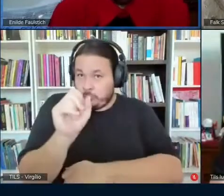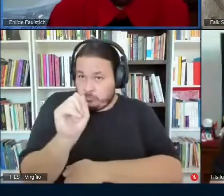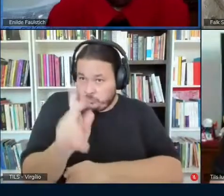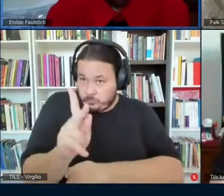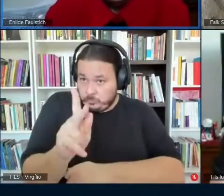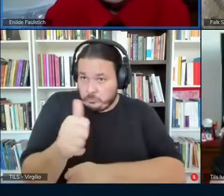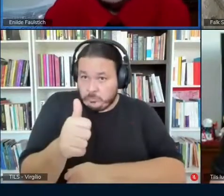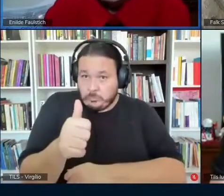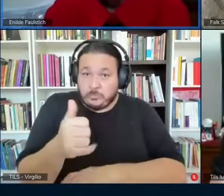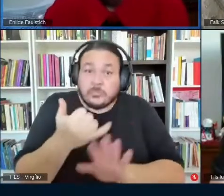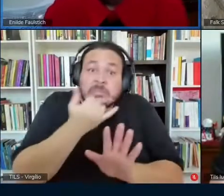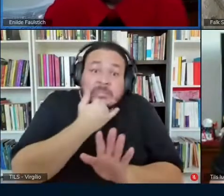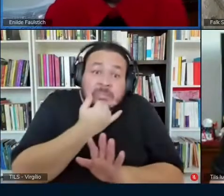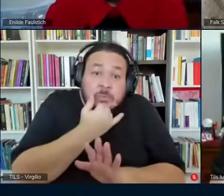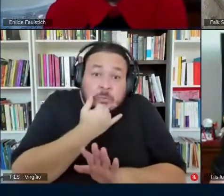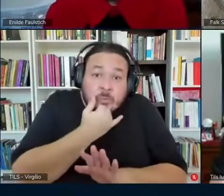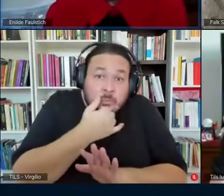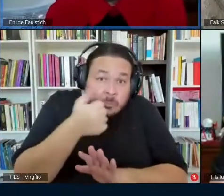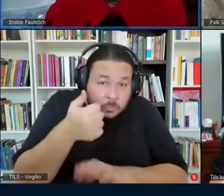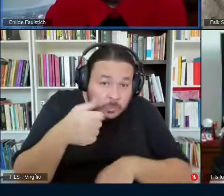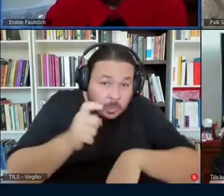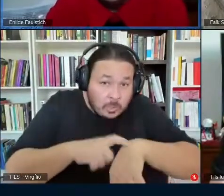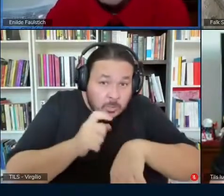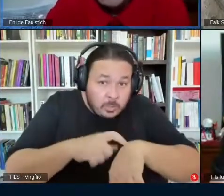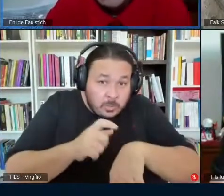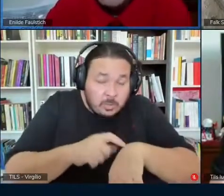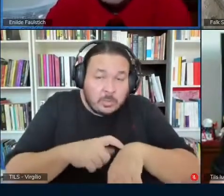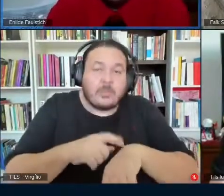Desculpa, professora, estou prestando atenção no tempo, eu vou...